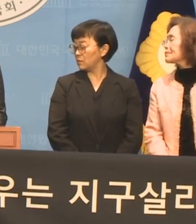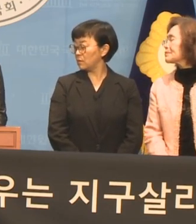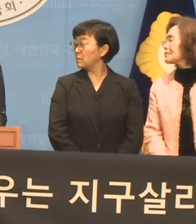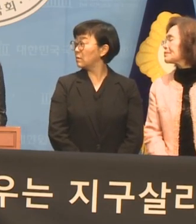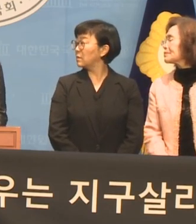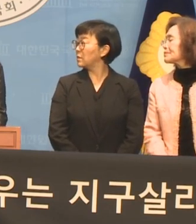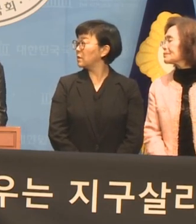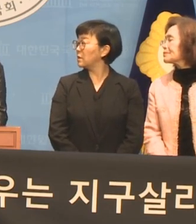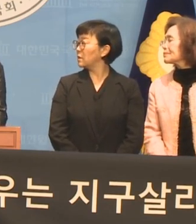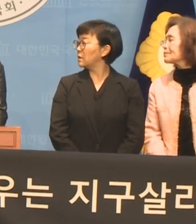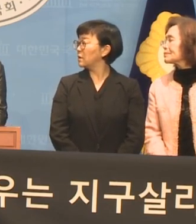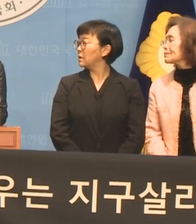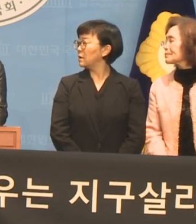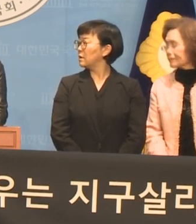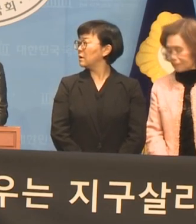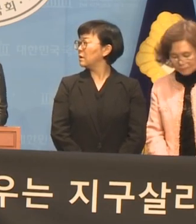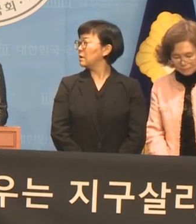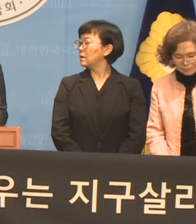시작하겠습니다.